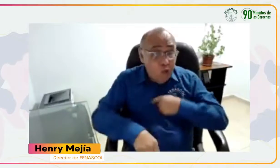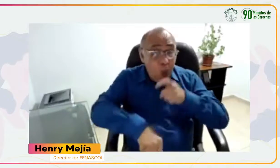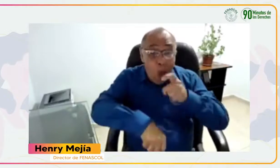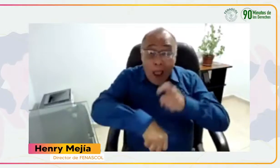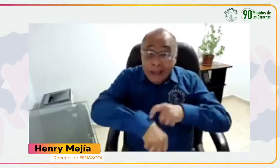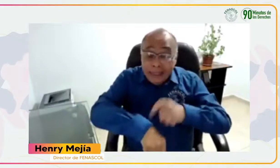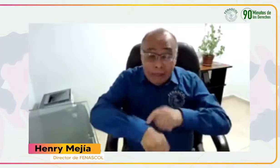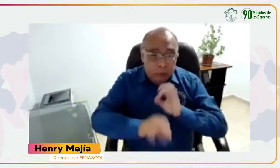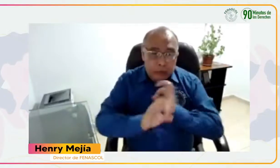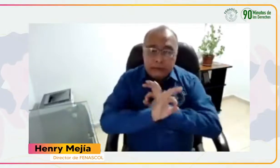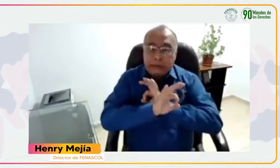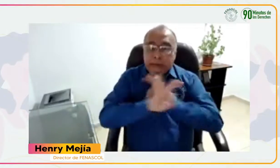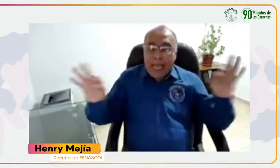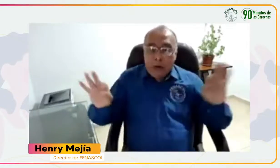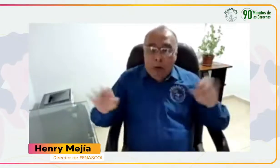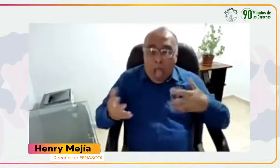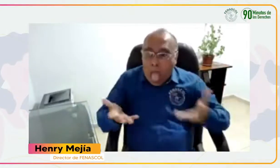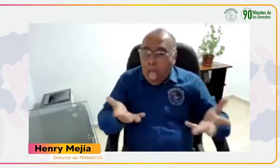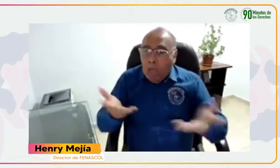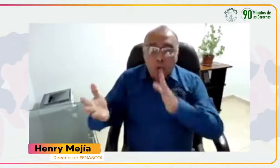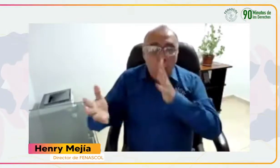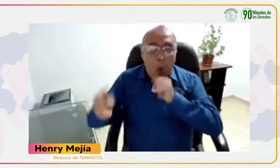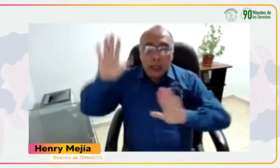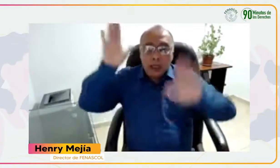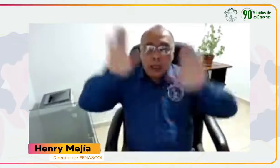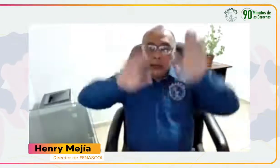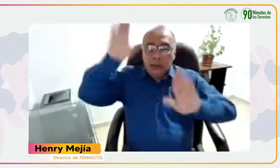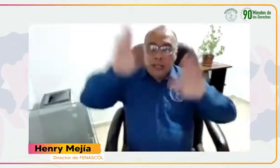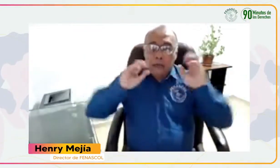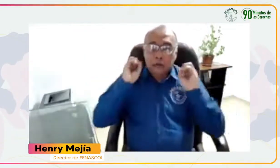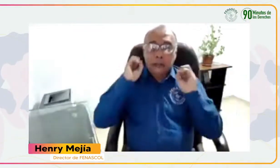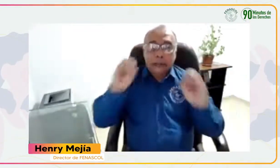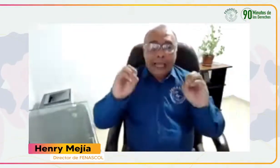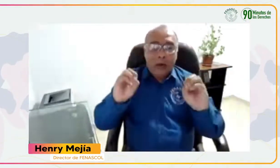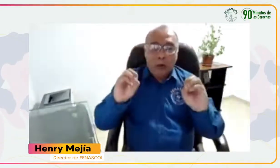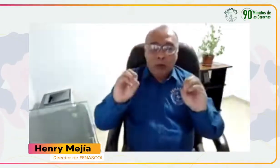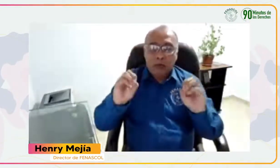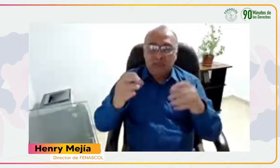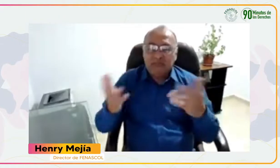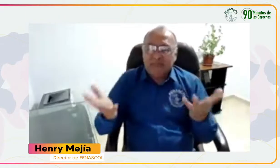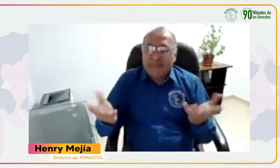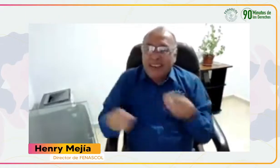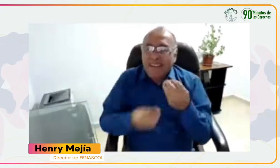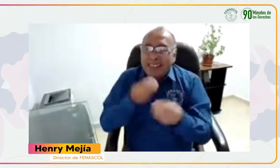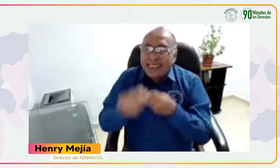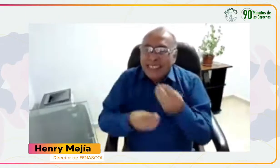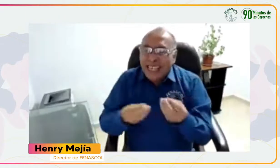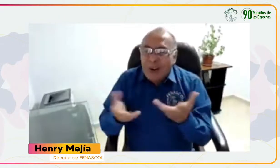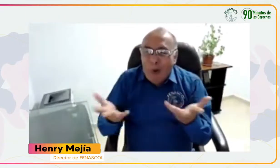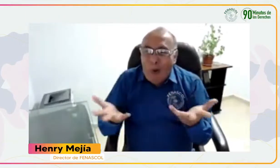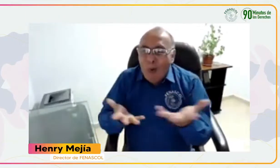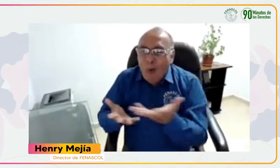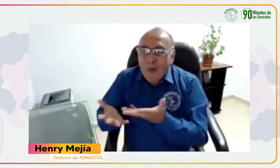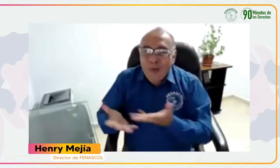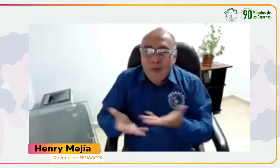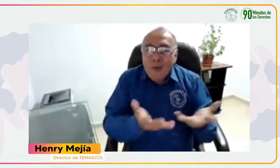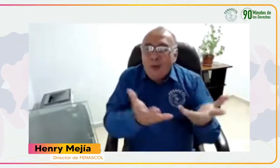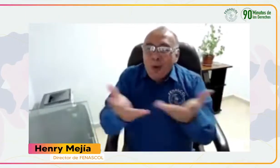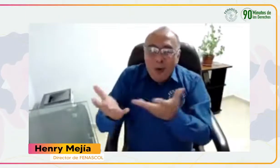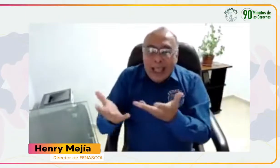Entonces, si yo no tengo tiempo, mejor no asumo el cargo, pero resulta que no habría